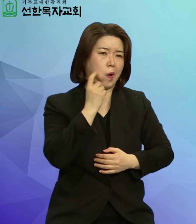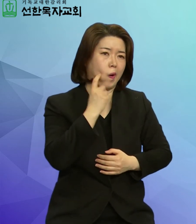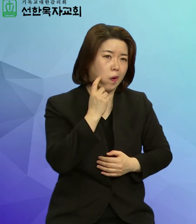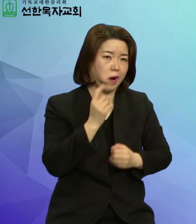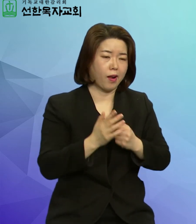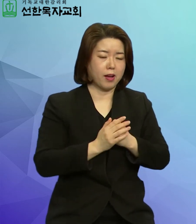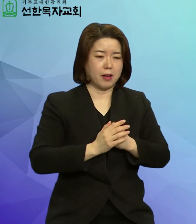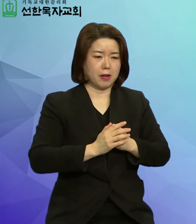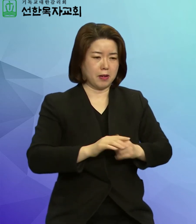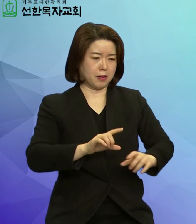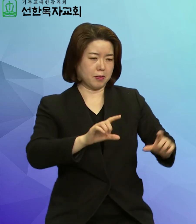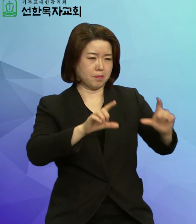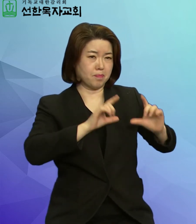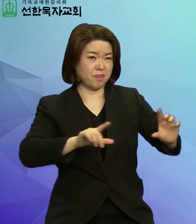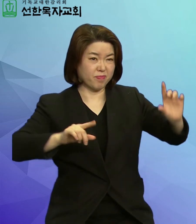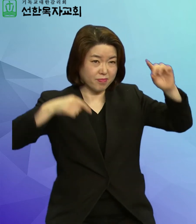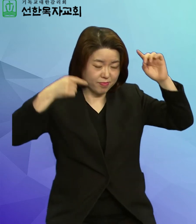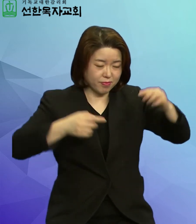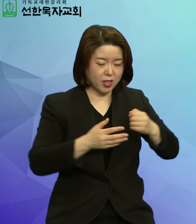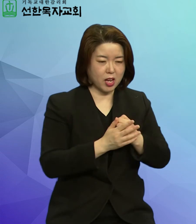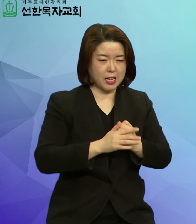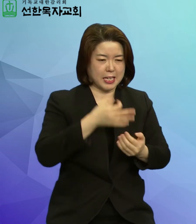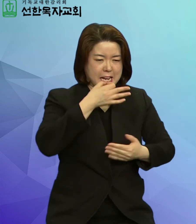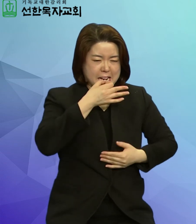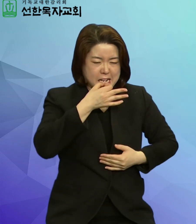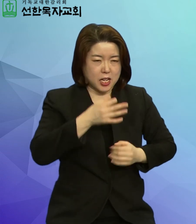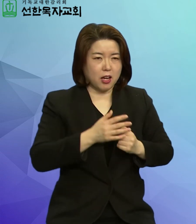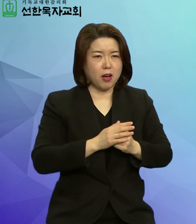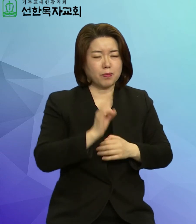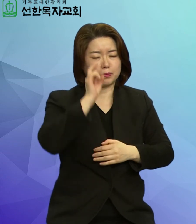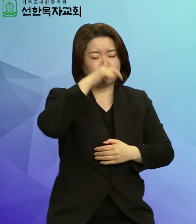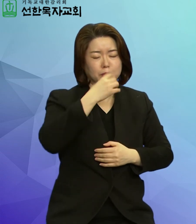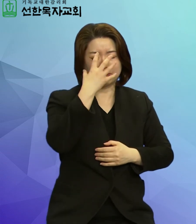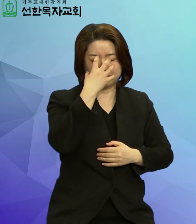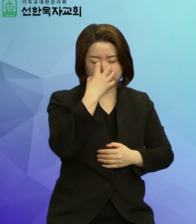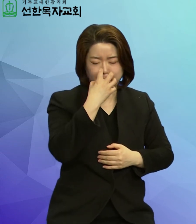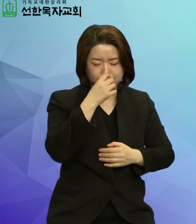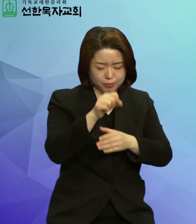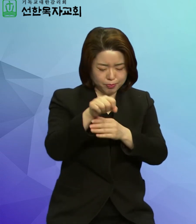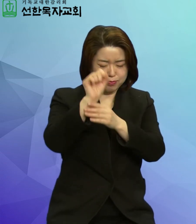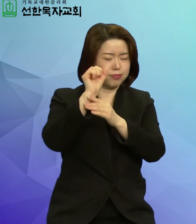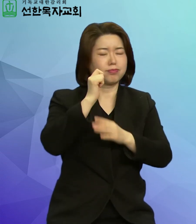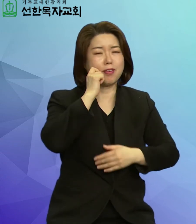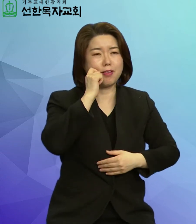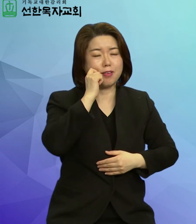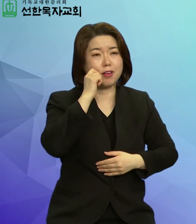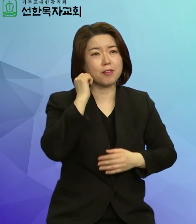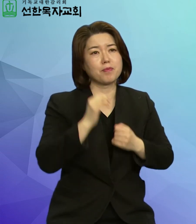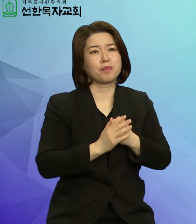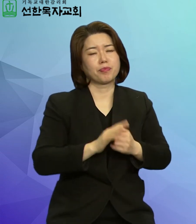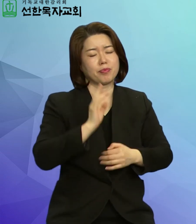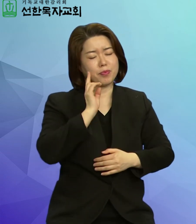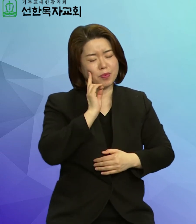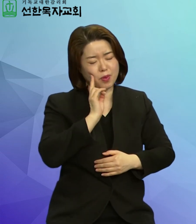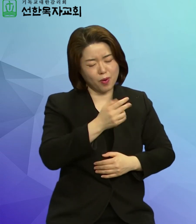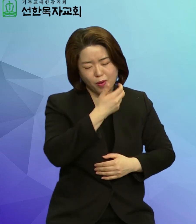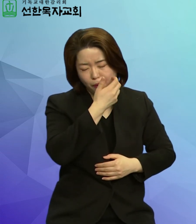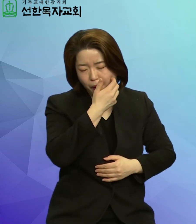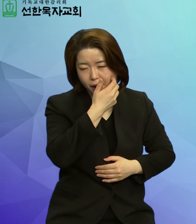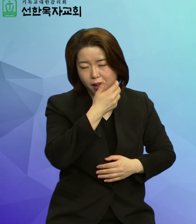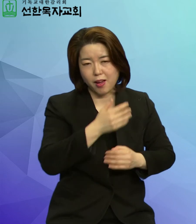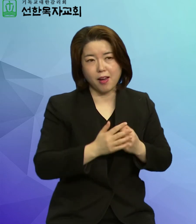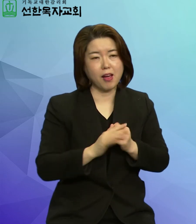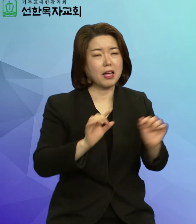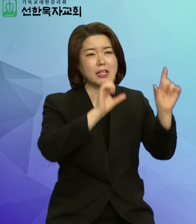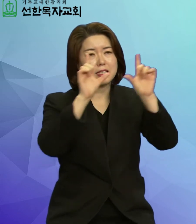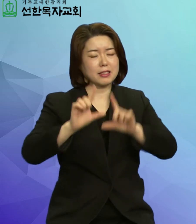질투, 거짓, 명예욕, 재물욕 등으로 너무 더럽고 추해서 고개를 들 수가 없습니다. 너무